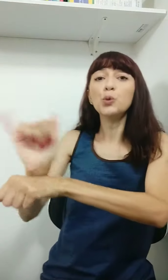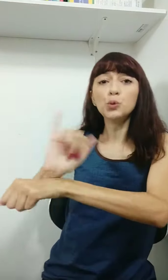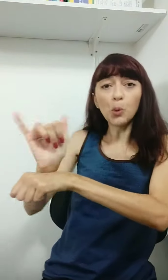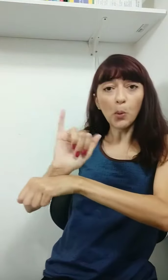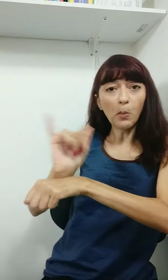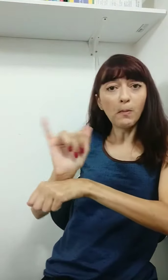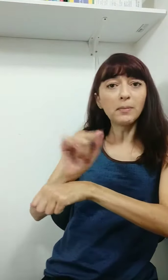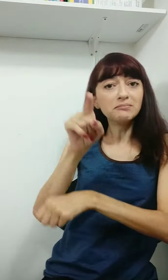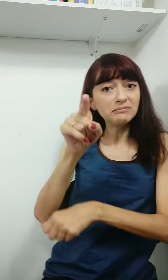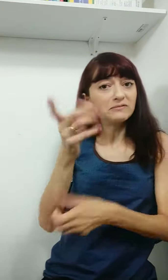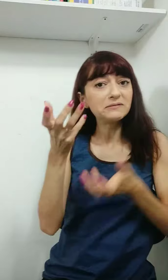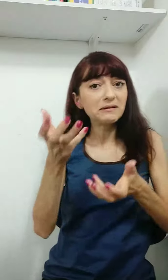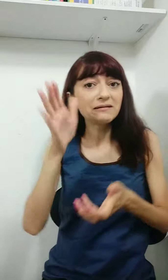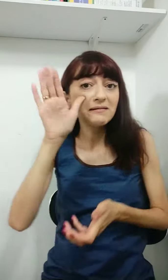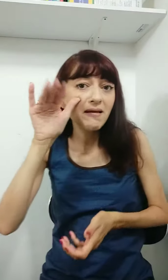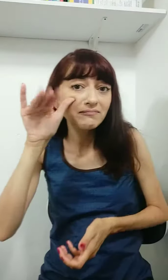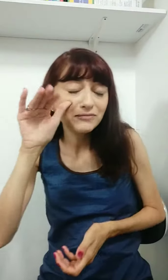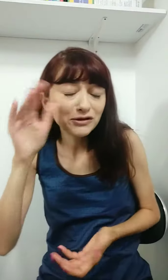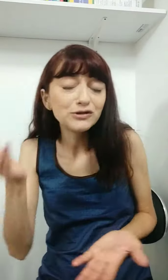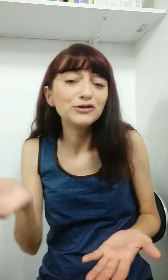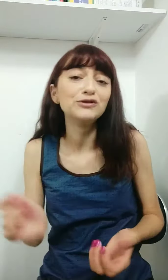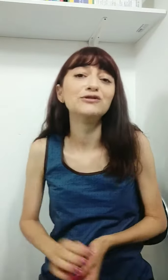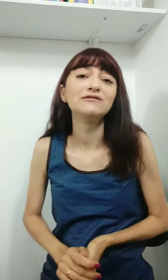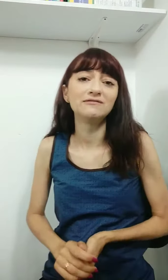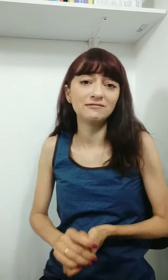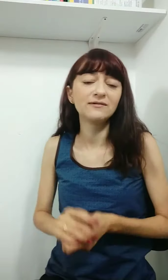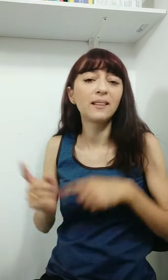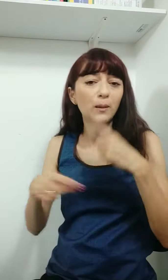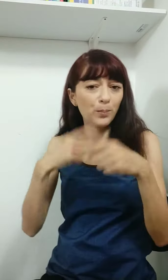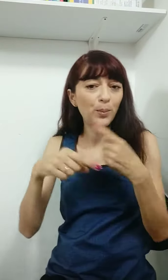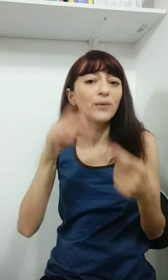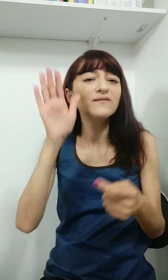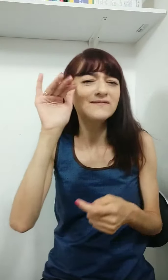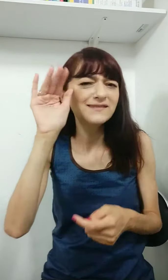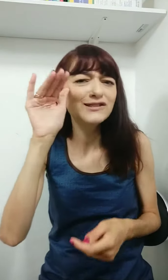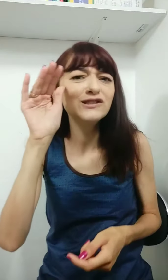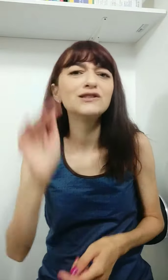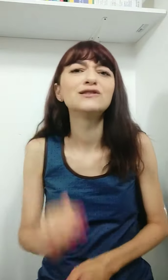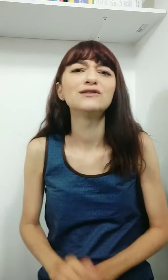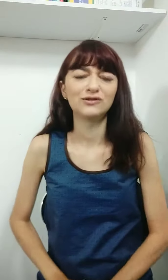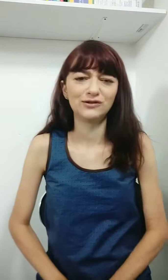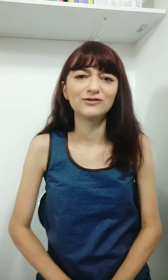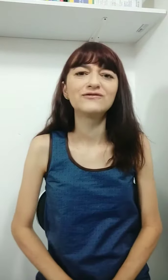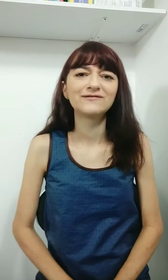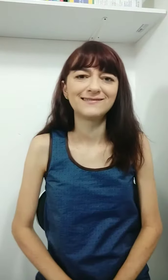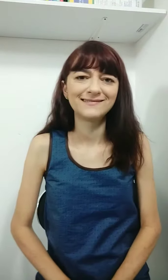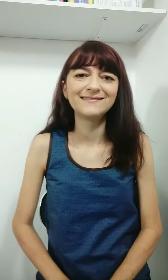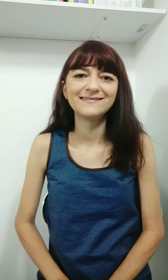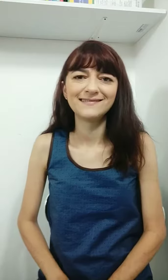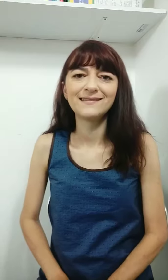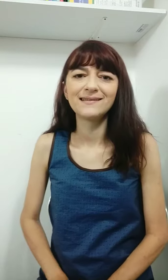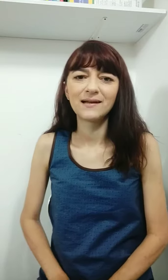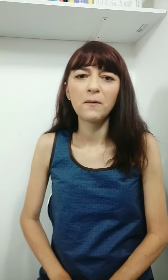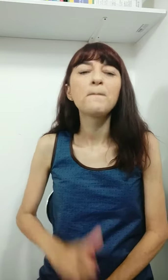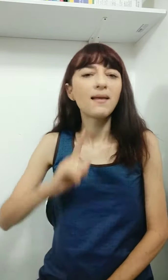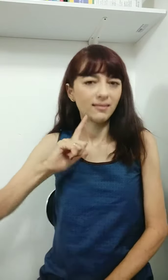que eu postei lá no YouTube, sobre regionalismo, se você quiser dar uma olhadinha, tá? Mas isso é natural. O mais importante é entender o que eu estou